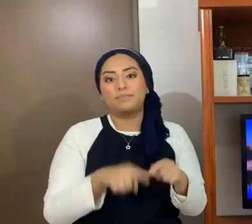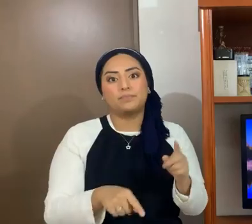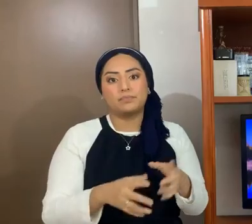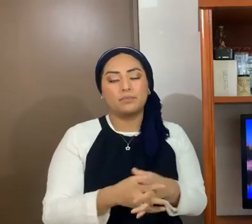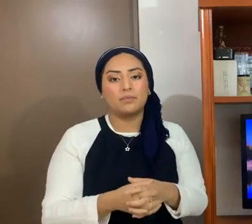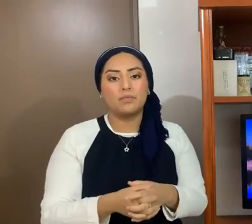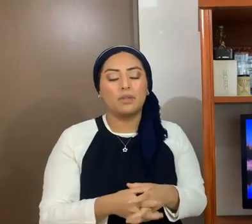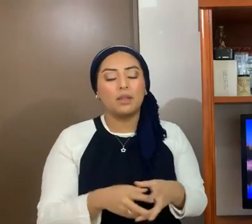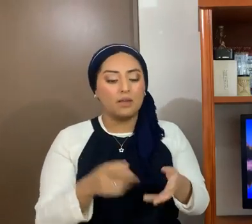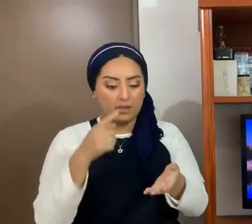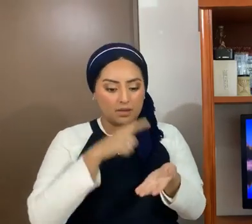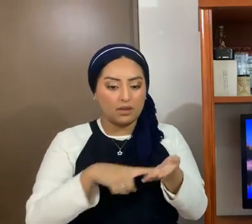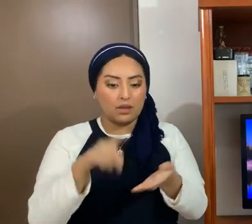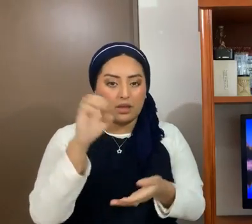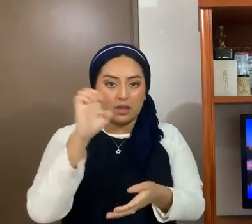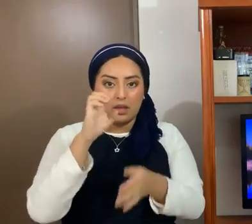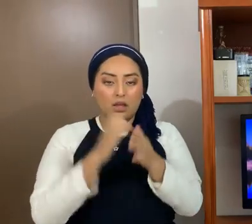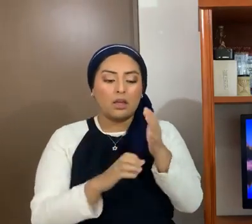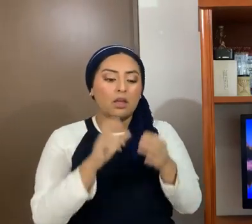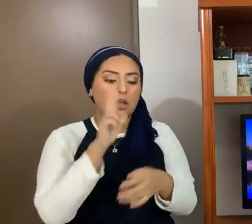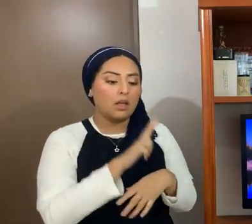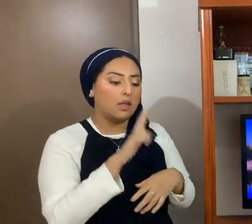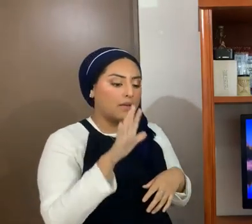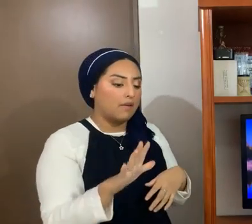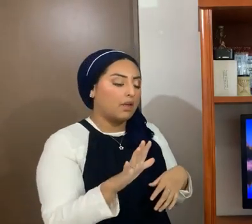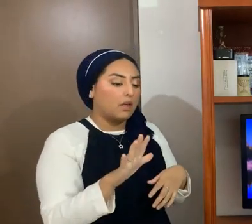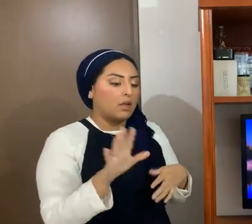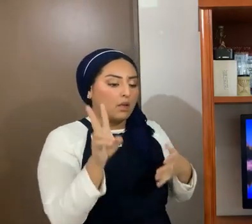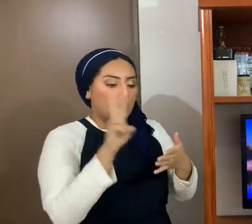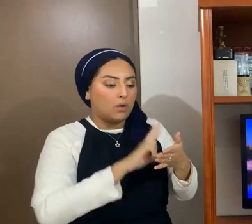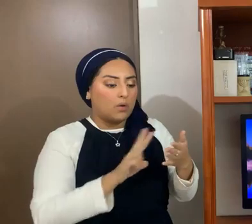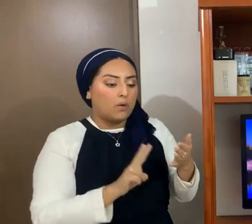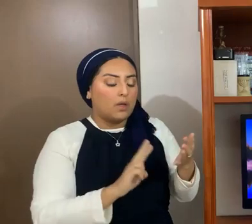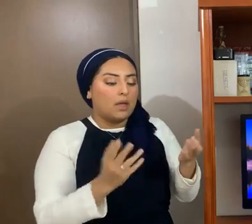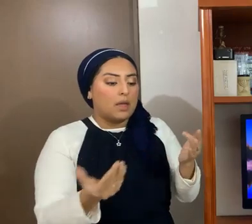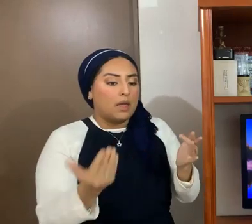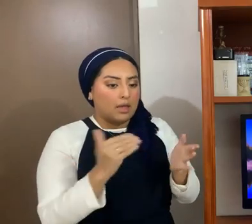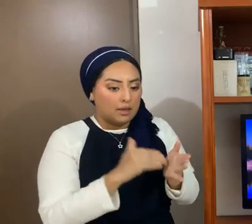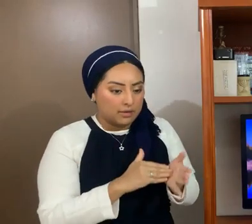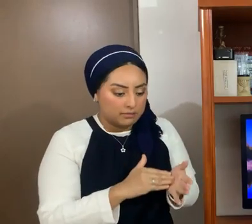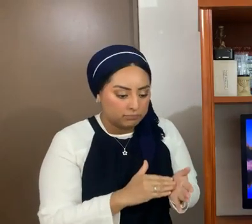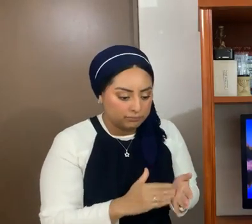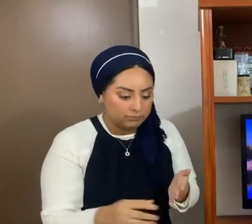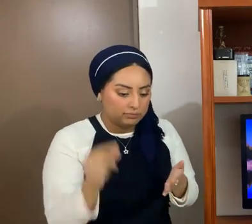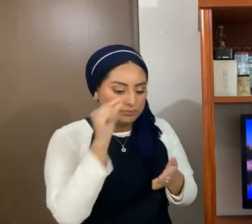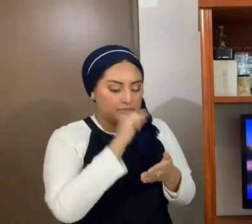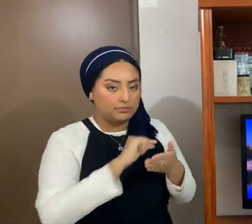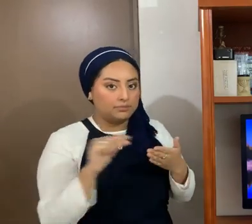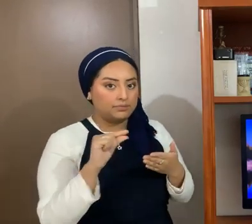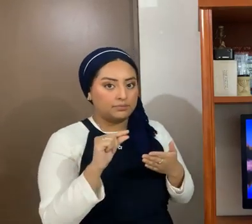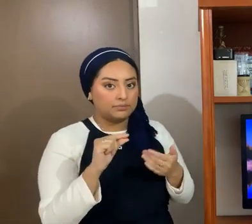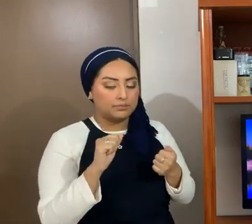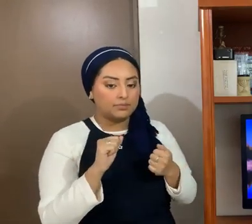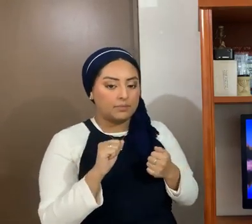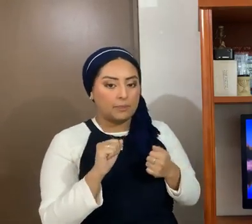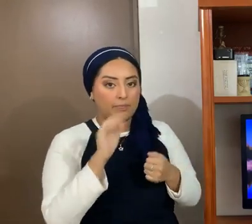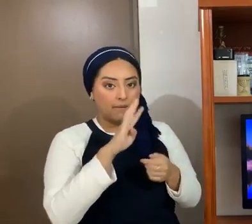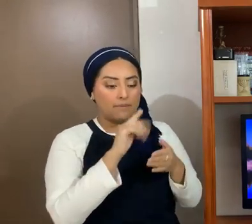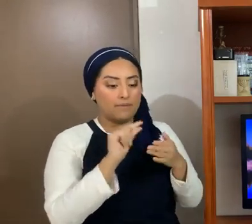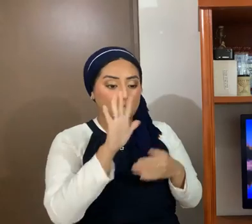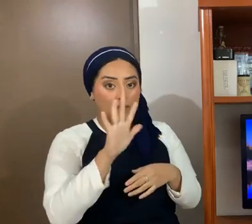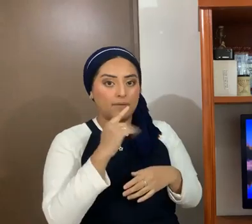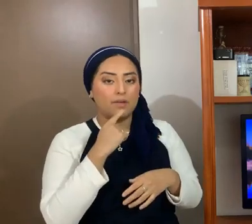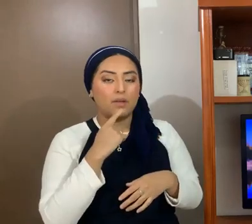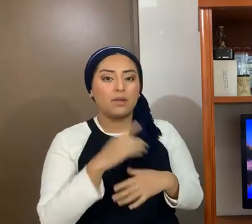Bueno, avancemos a Éxodo 35 y vamos a leer nuevamente los versos 4 y